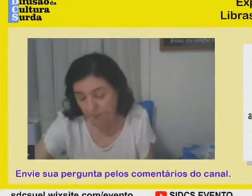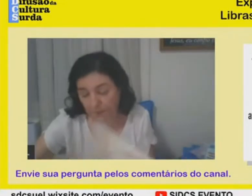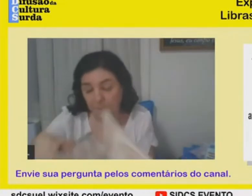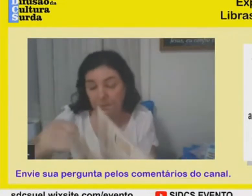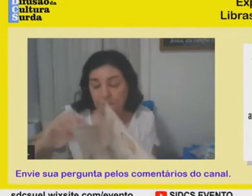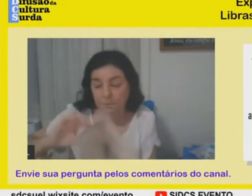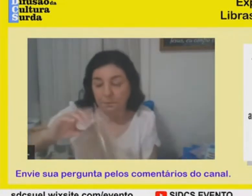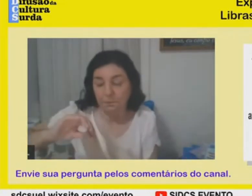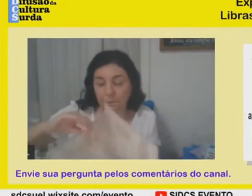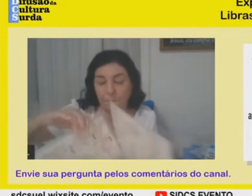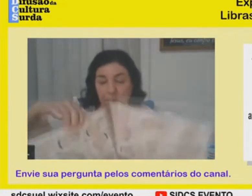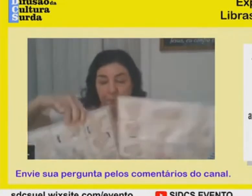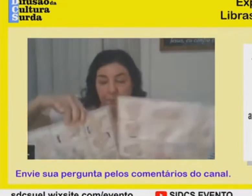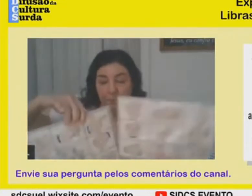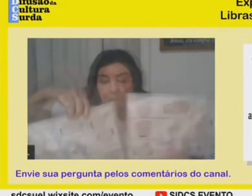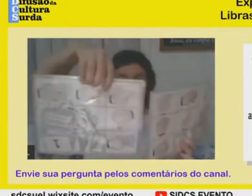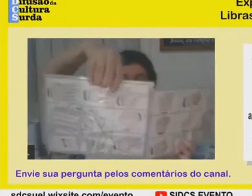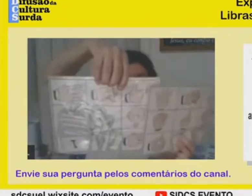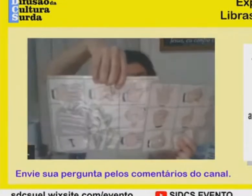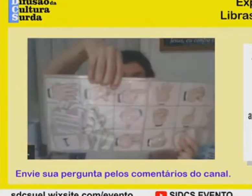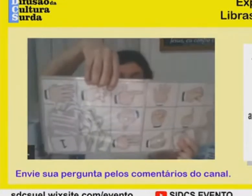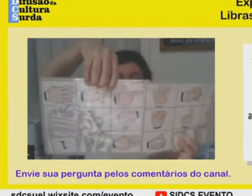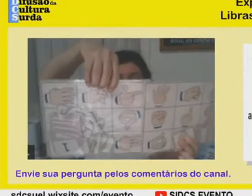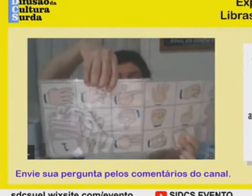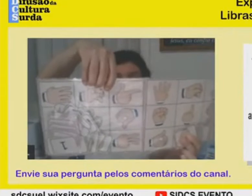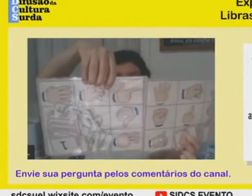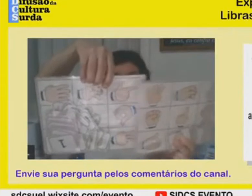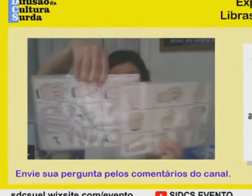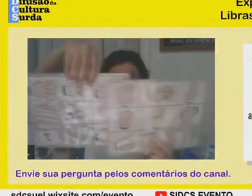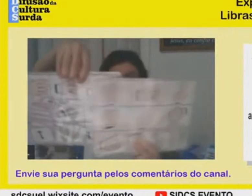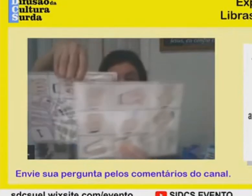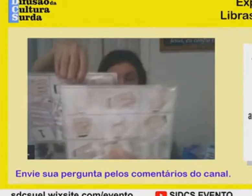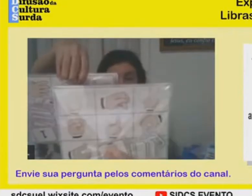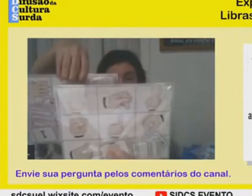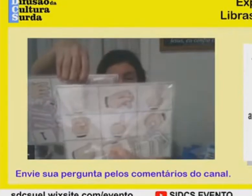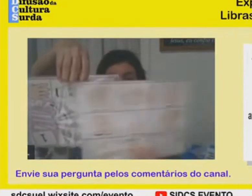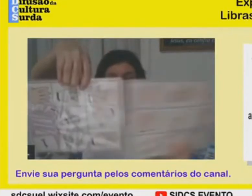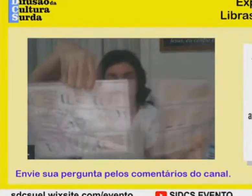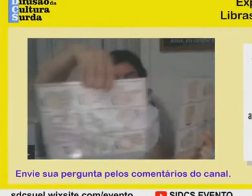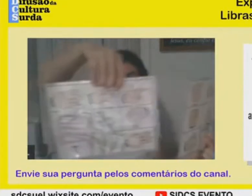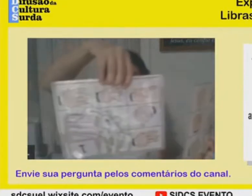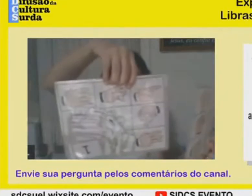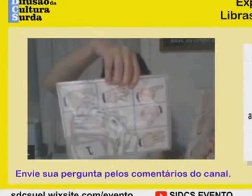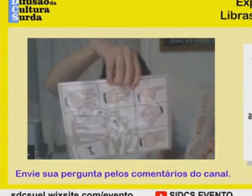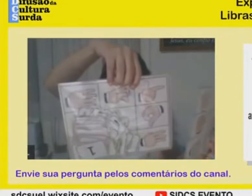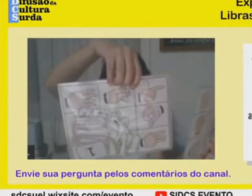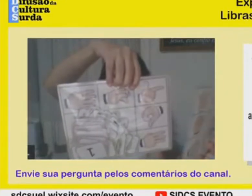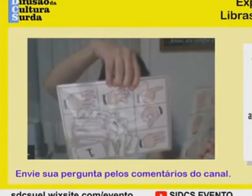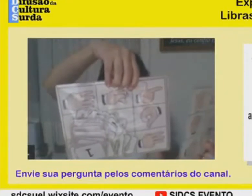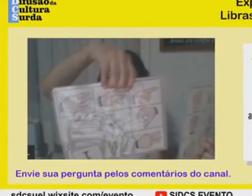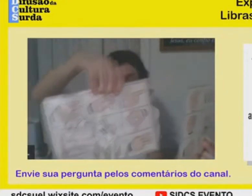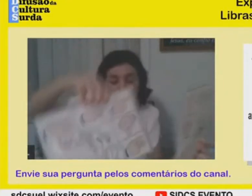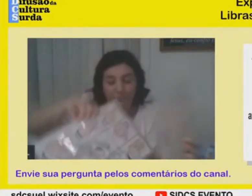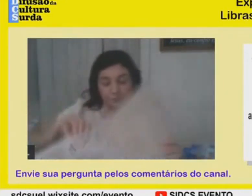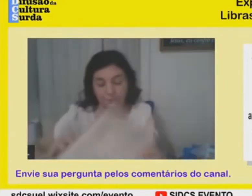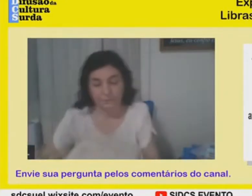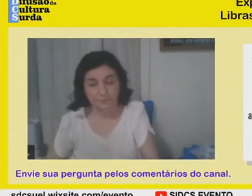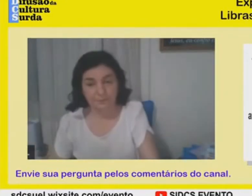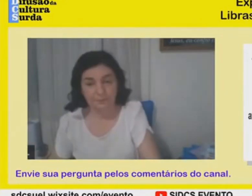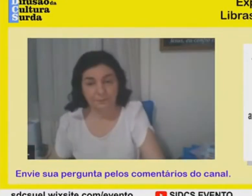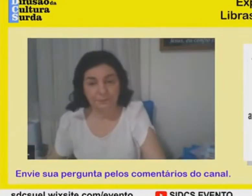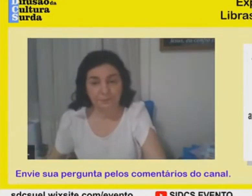Outro diferente, ó, esse que é grande, né, para associar. E, ó, duas